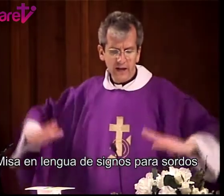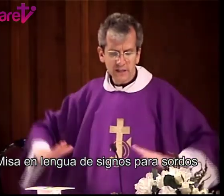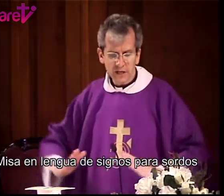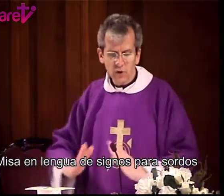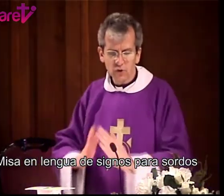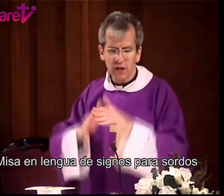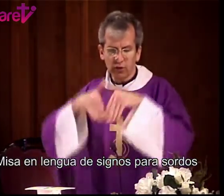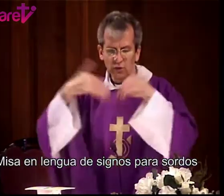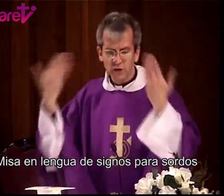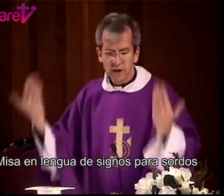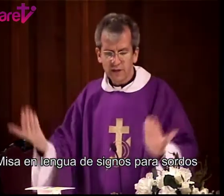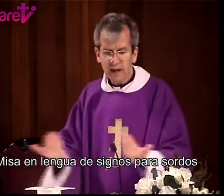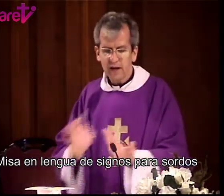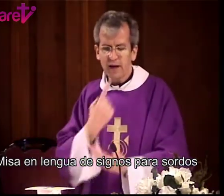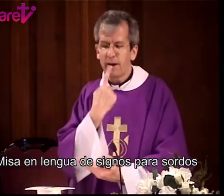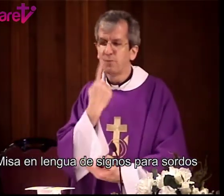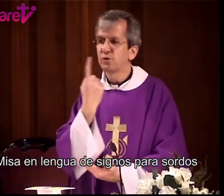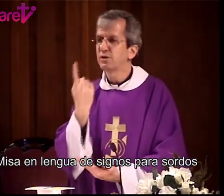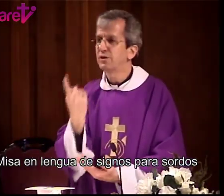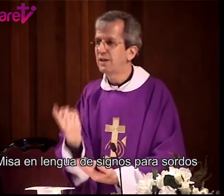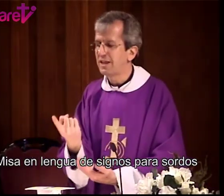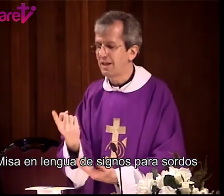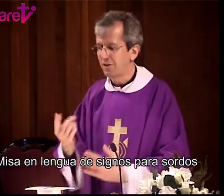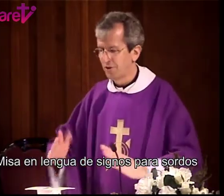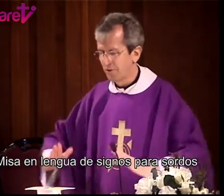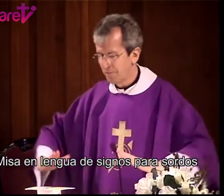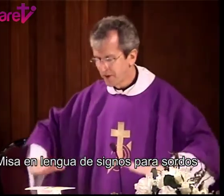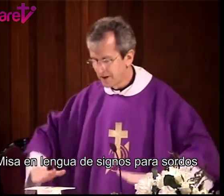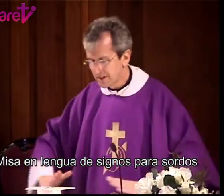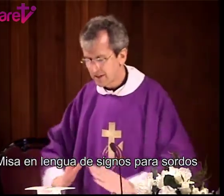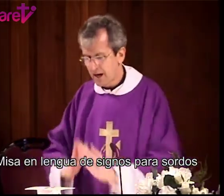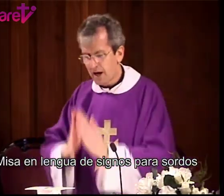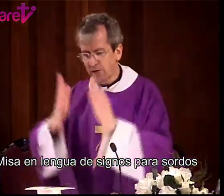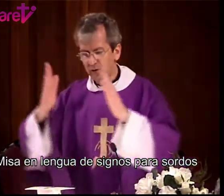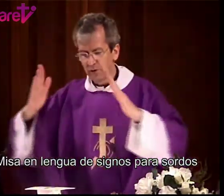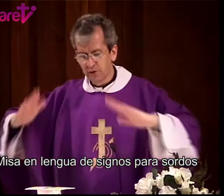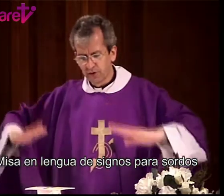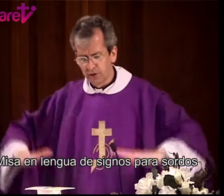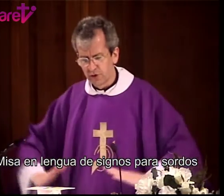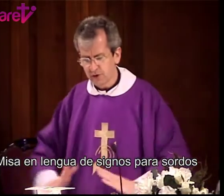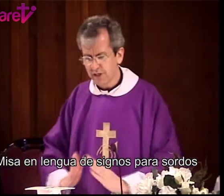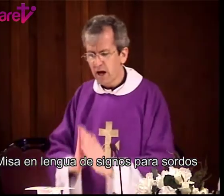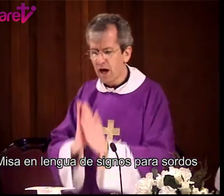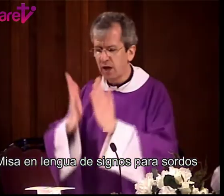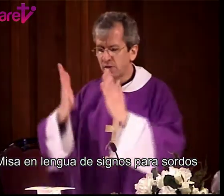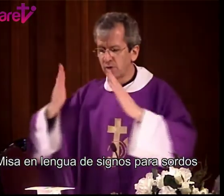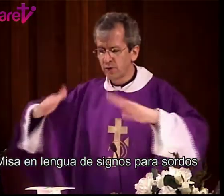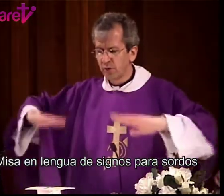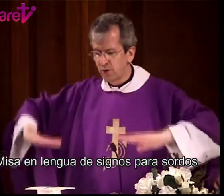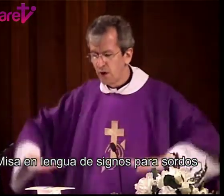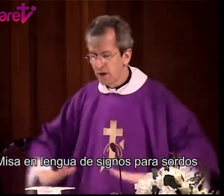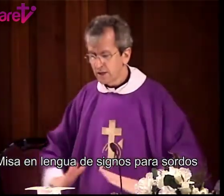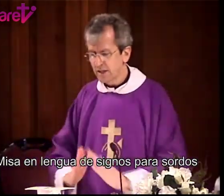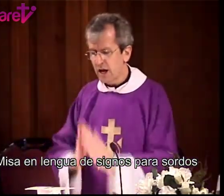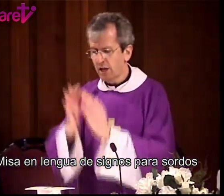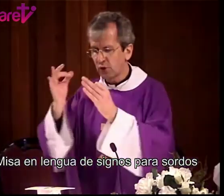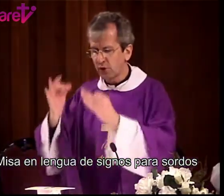y los santos, te aclamamos diciendo: Santo, santo, santo es